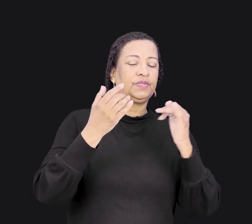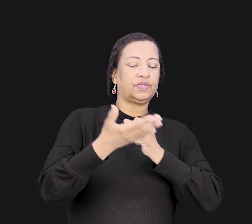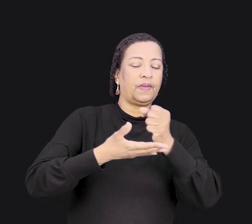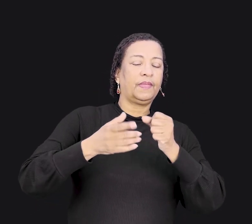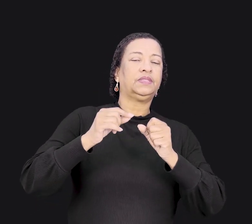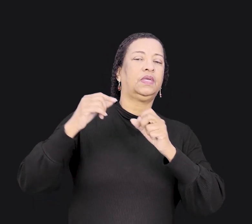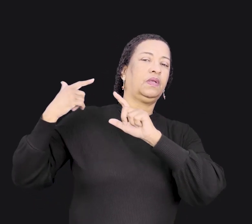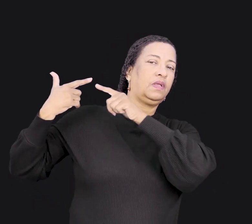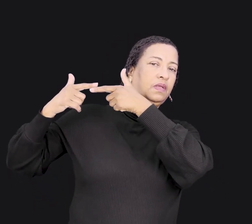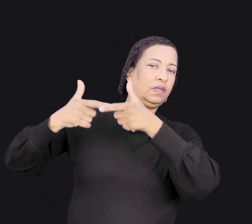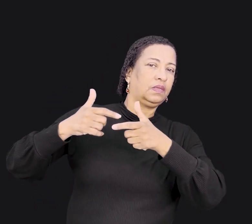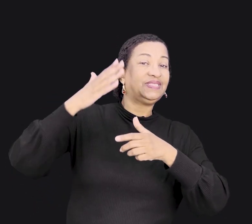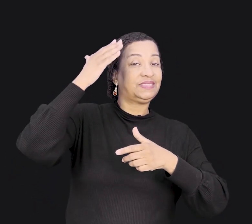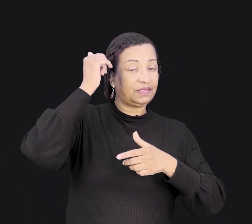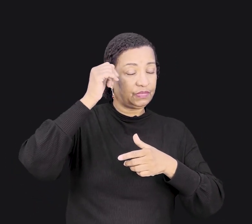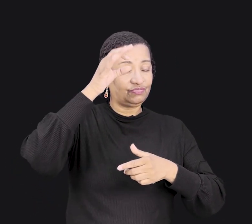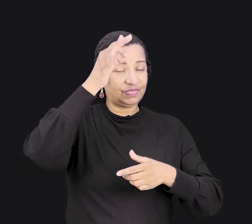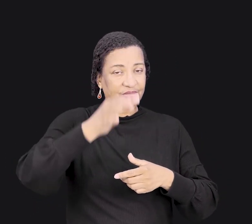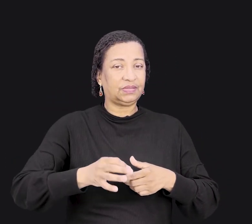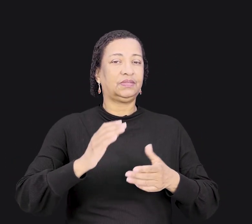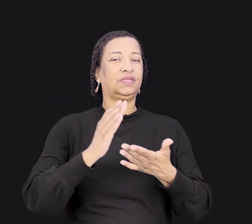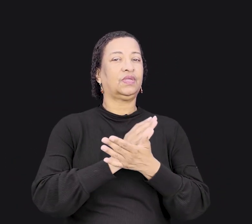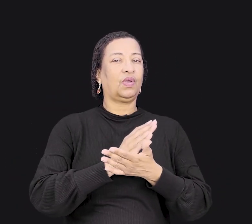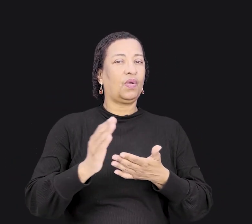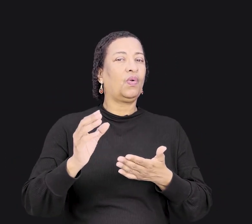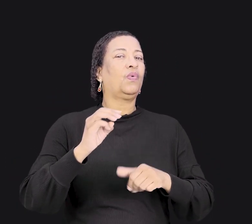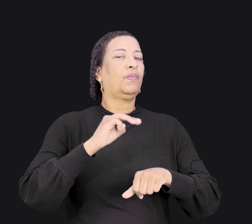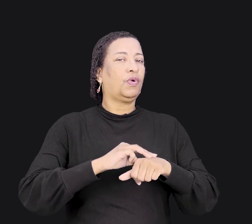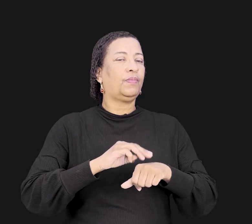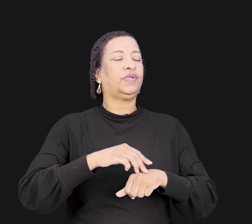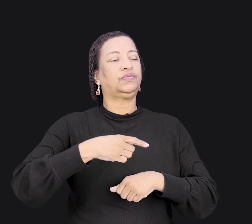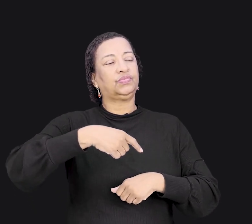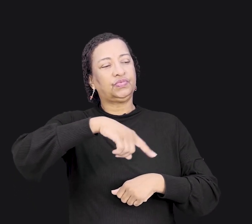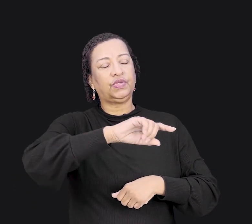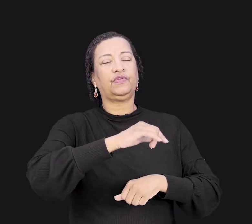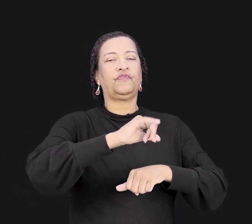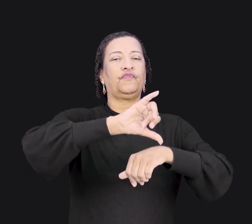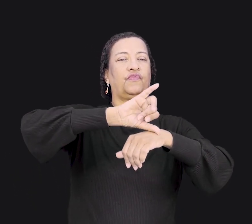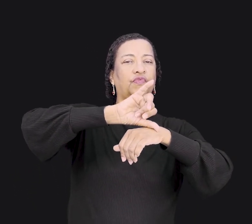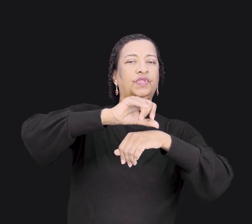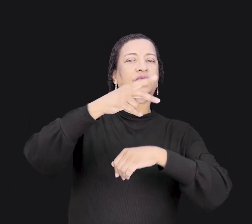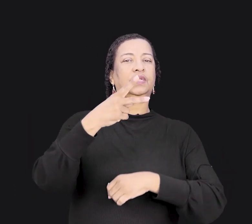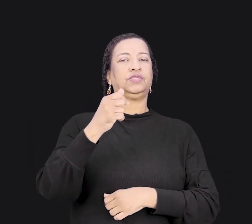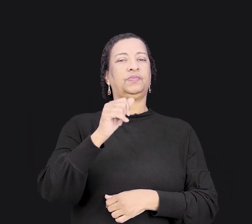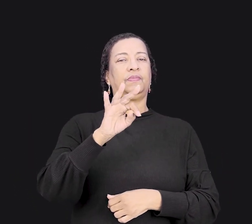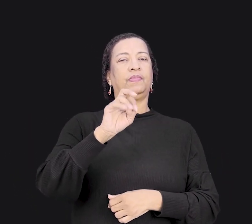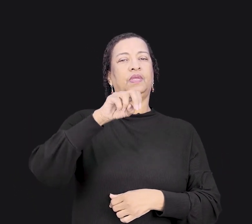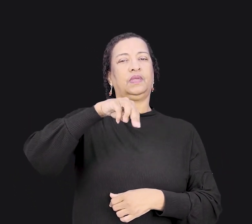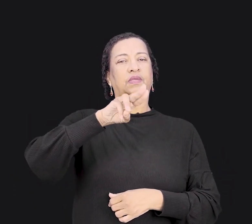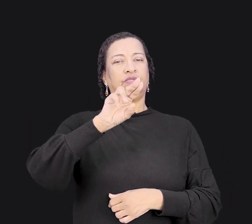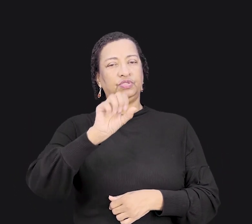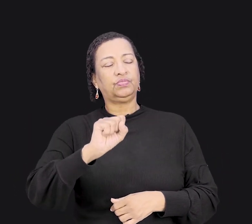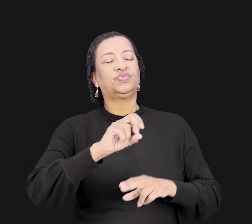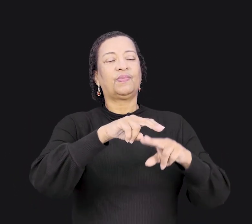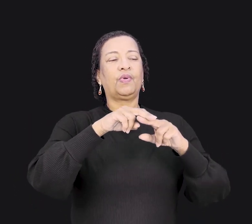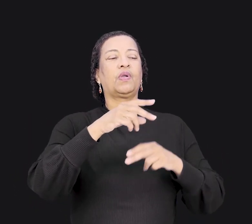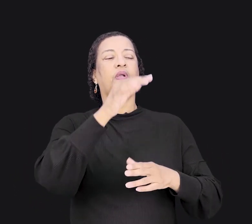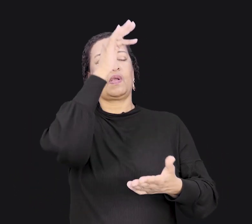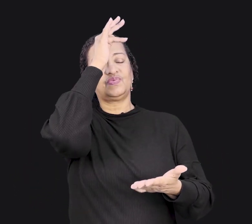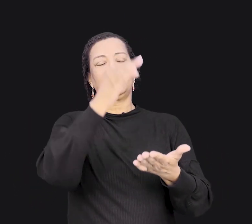com certeza é que em algum momento João foi parar na ilha de Patmos como prisioneiro por causa da sua fé. Sabemos disso porque foi o que